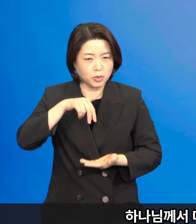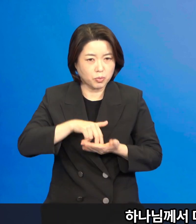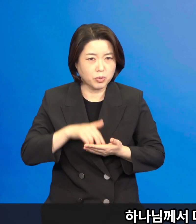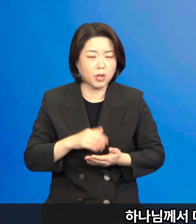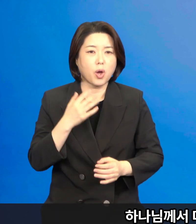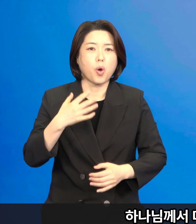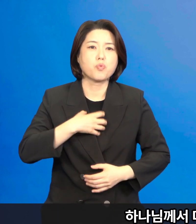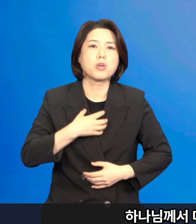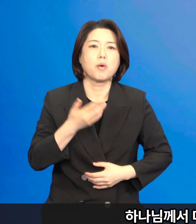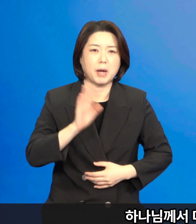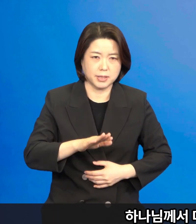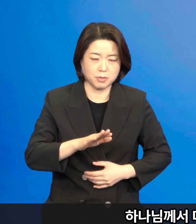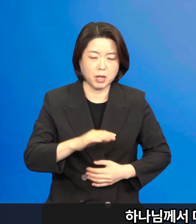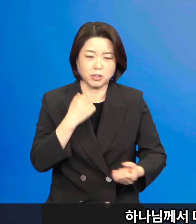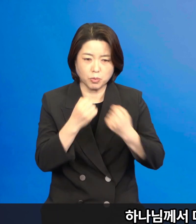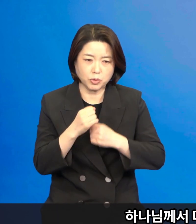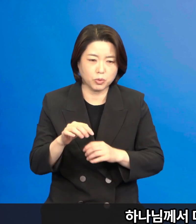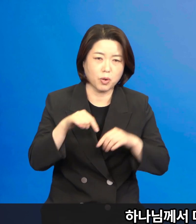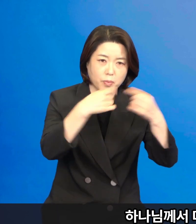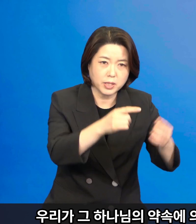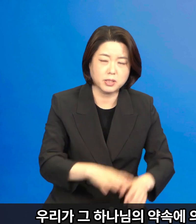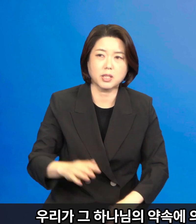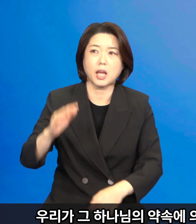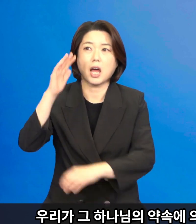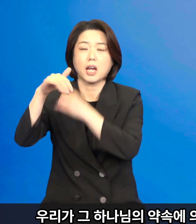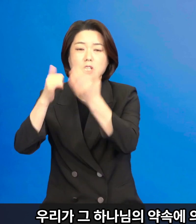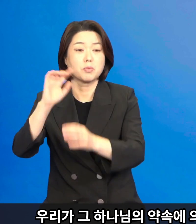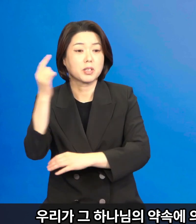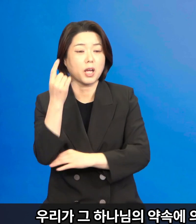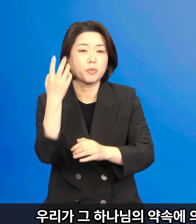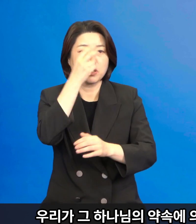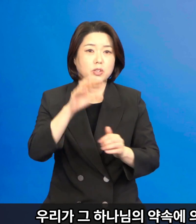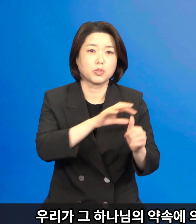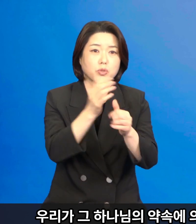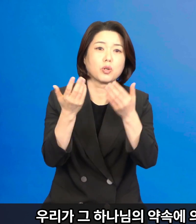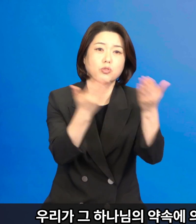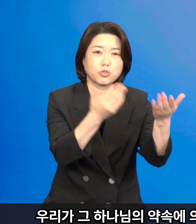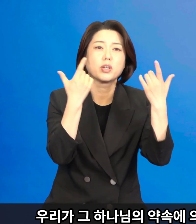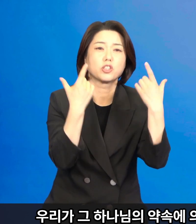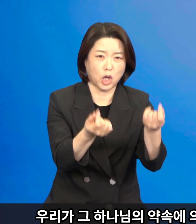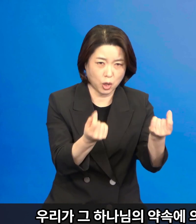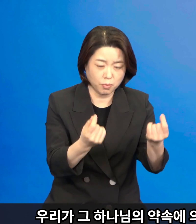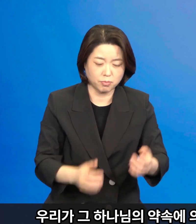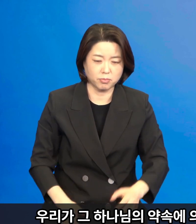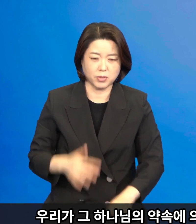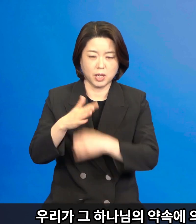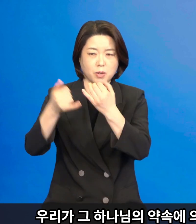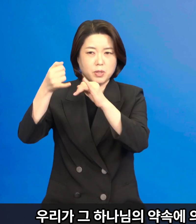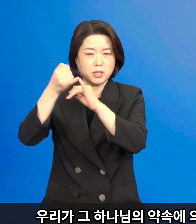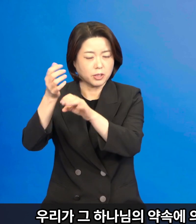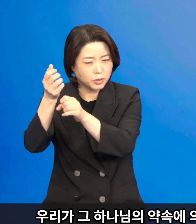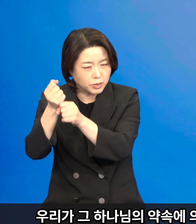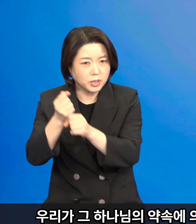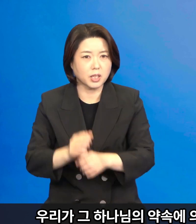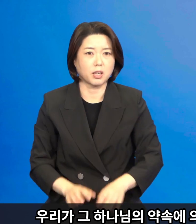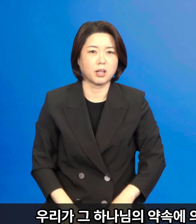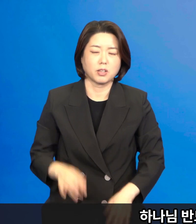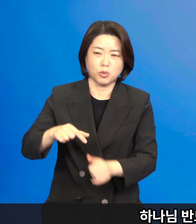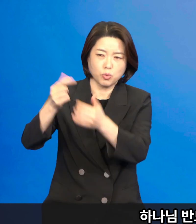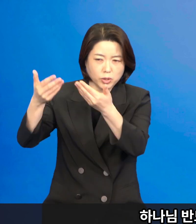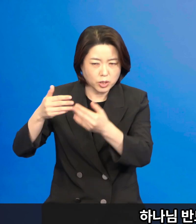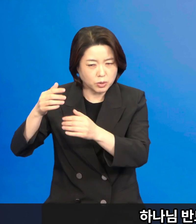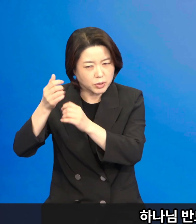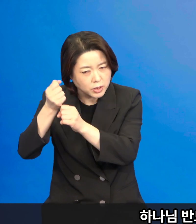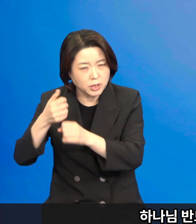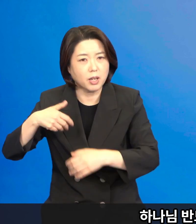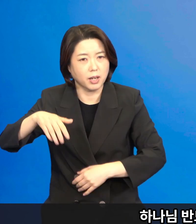때에 하나님께서 다윗을 지켜주신 것처럼 우리가 그 하나님의 약속에 의지하여 보호하심에 의지하여 나아갈 때